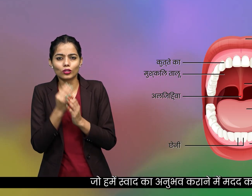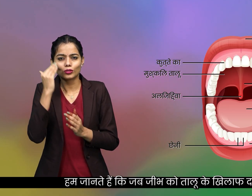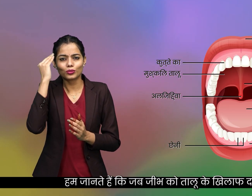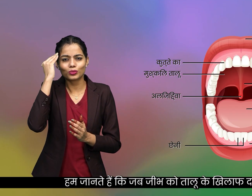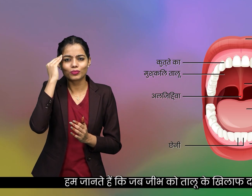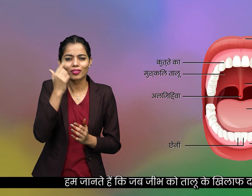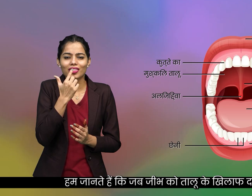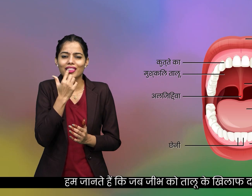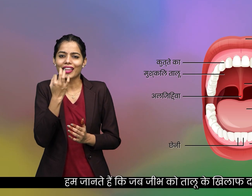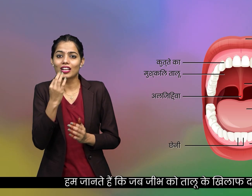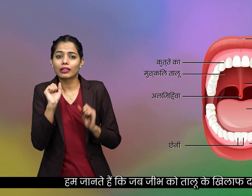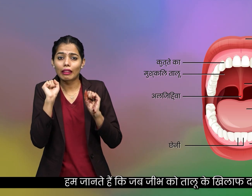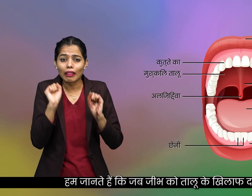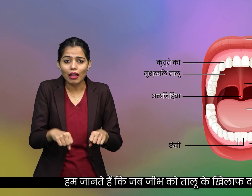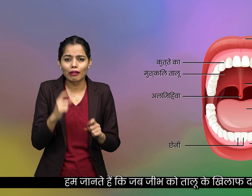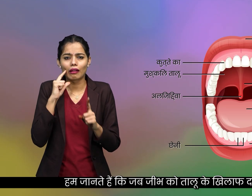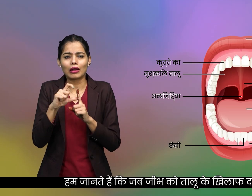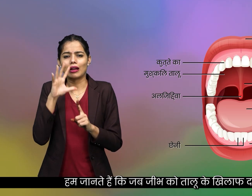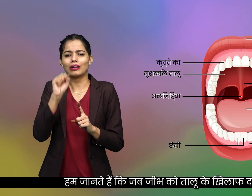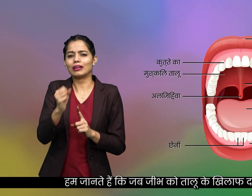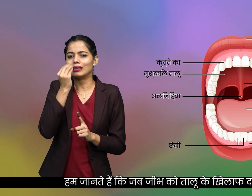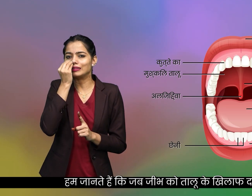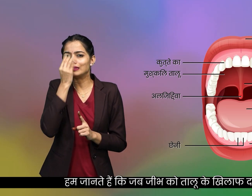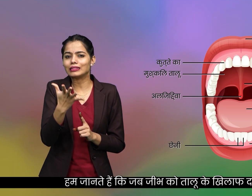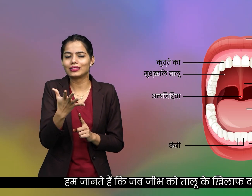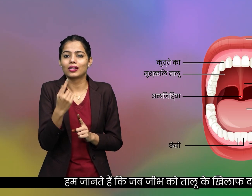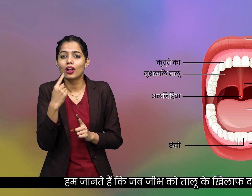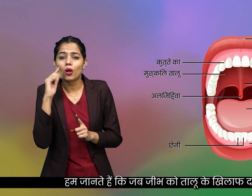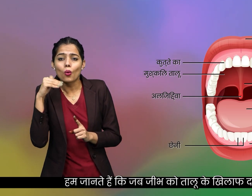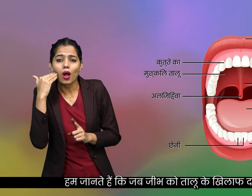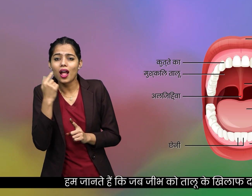करते हैं। हम जानते हैं कि जब जीभ को तालू के